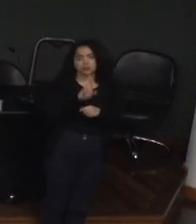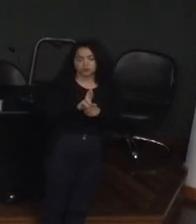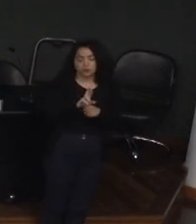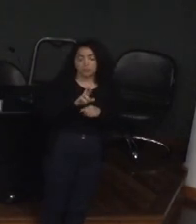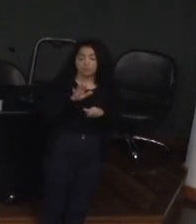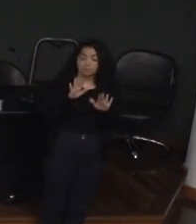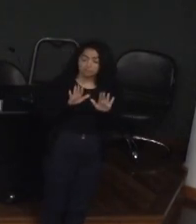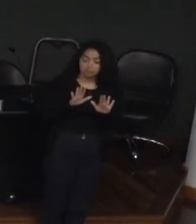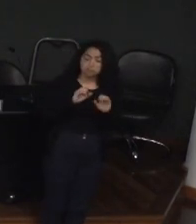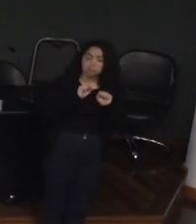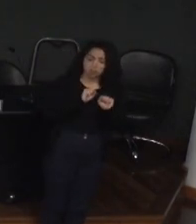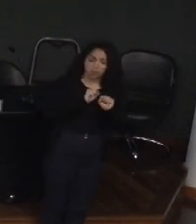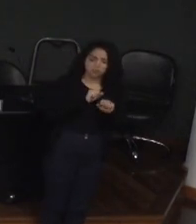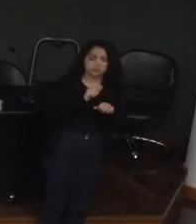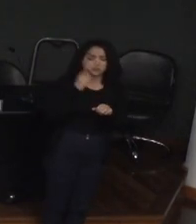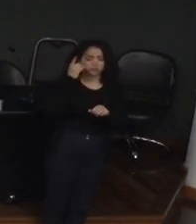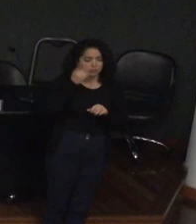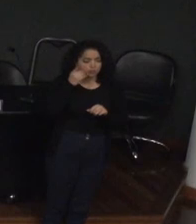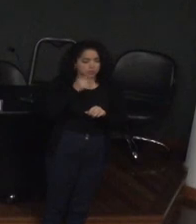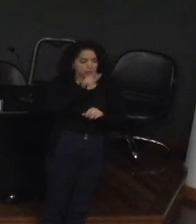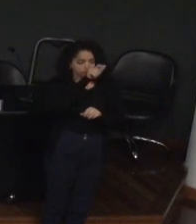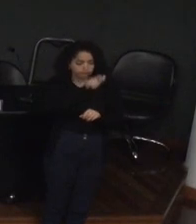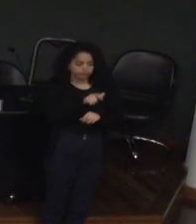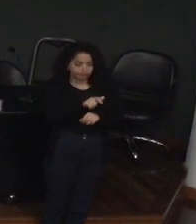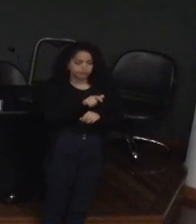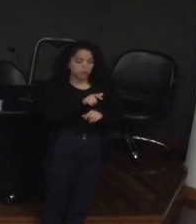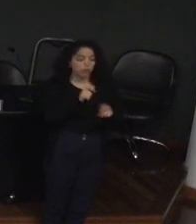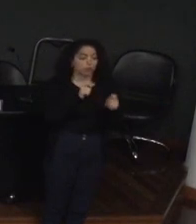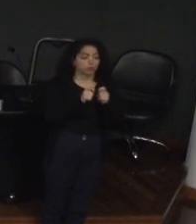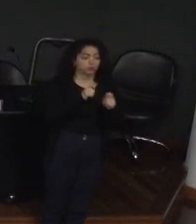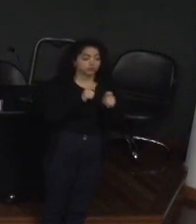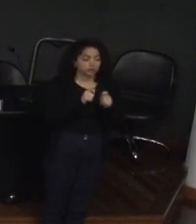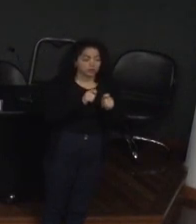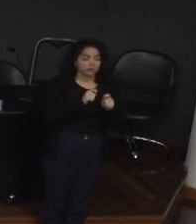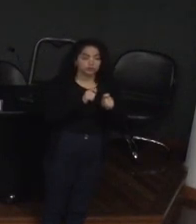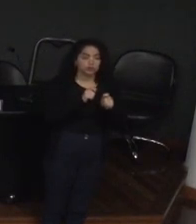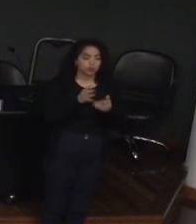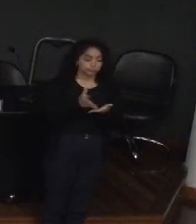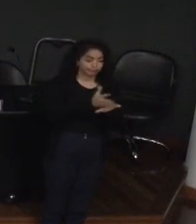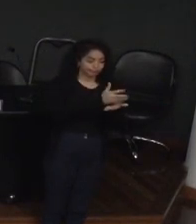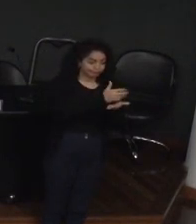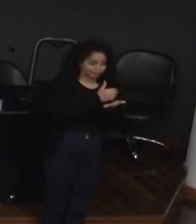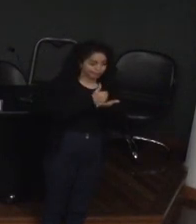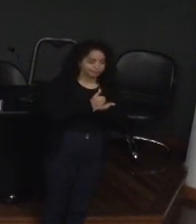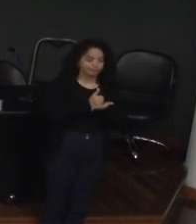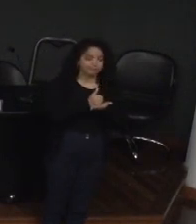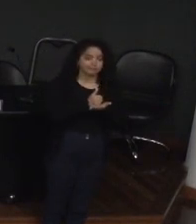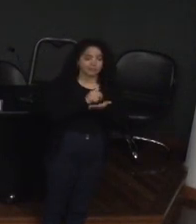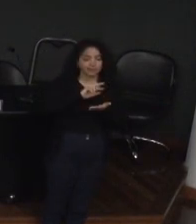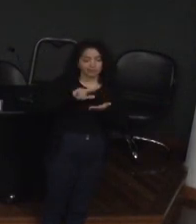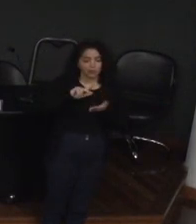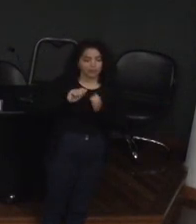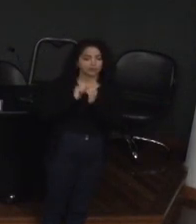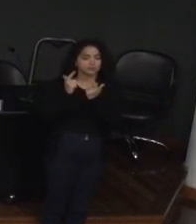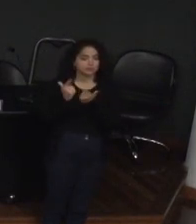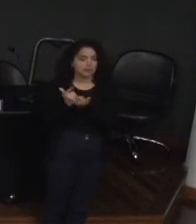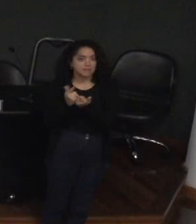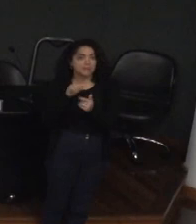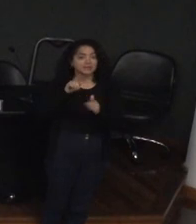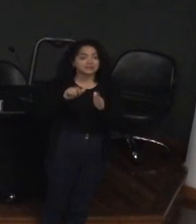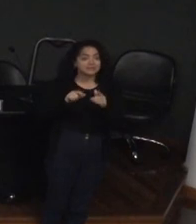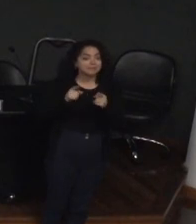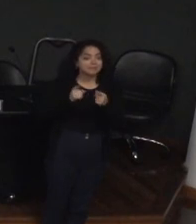pode ser que seja o deputado pessoa física? Claro que pode. Como controlador daquele dado que não é da Assembleia? Claro que pode. Mas a gente tem que primeiro questionar